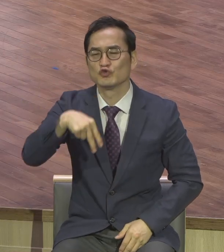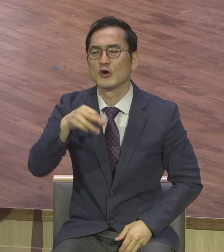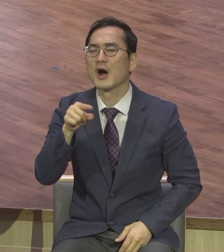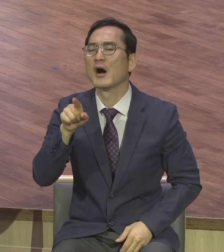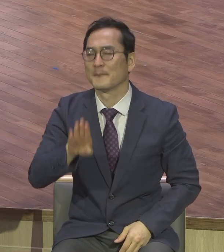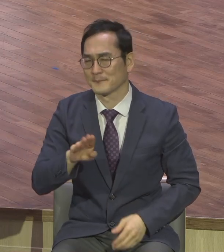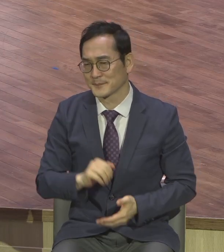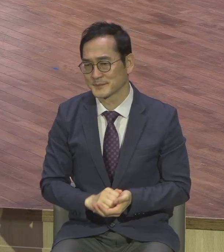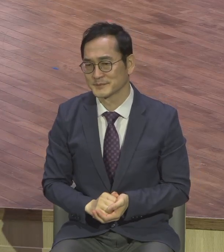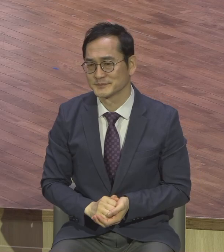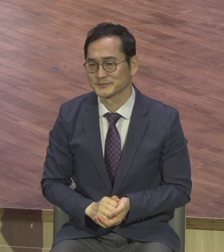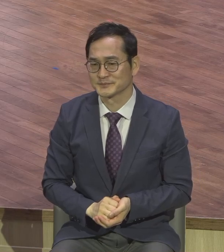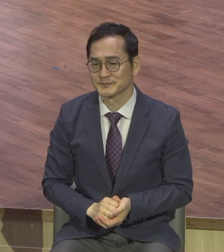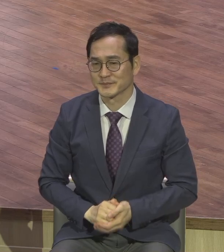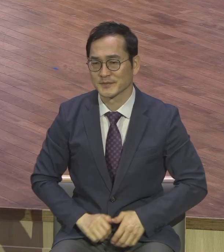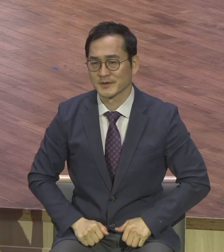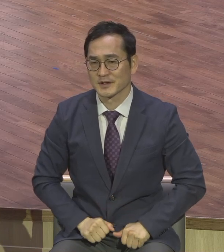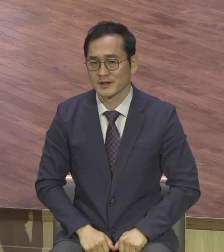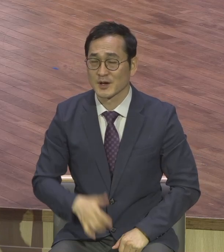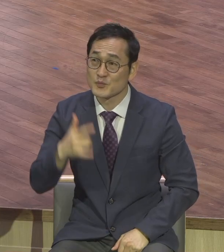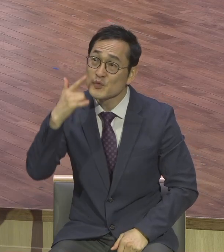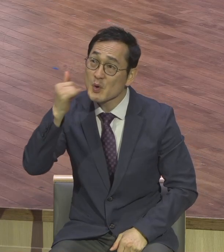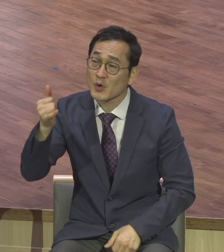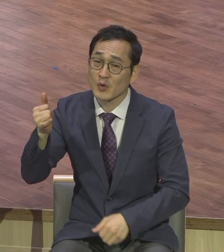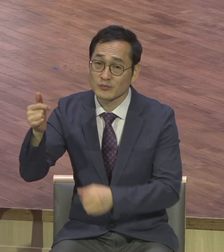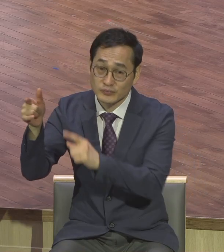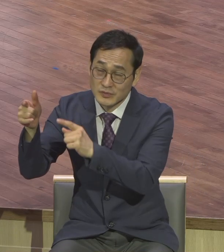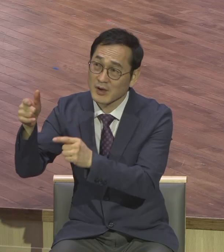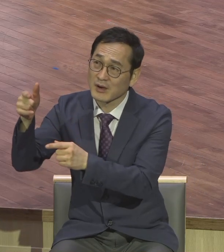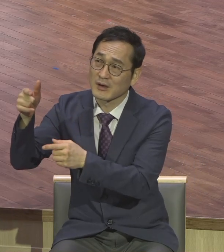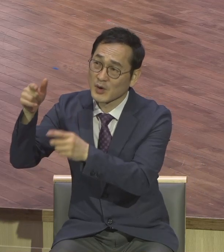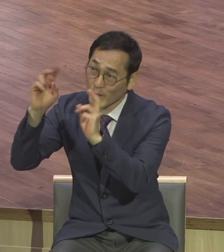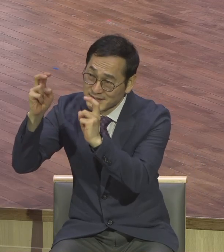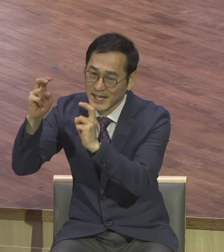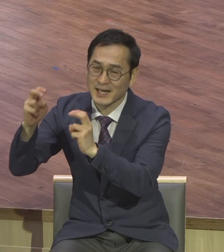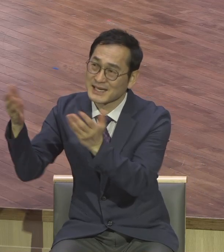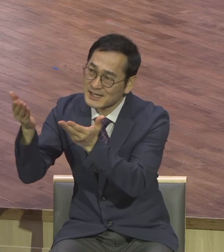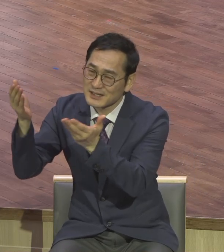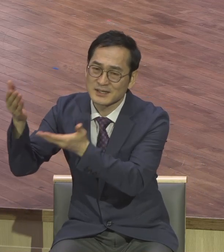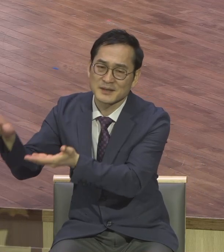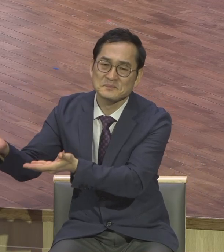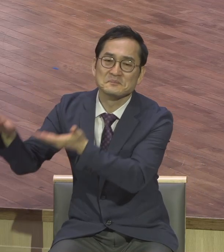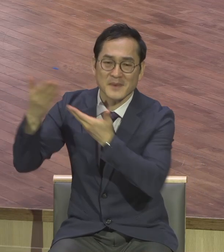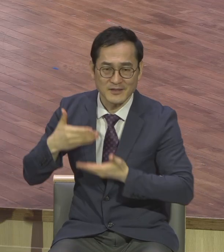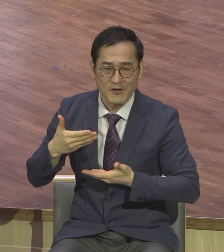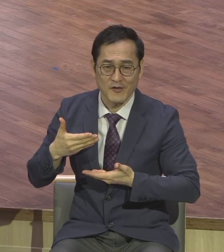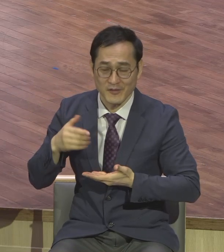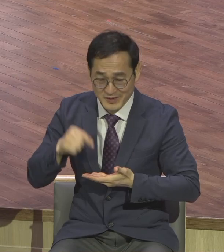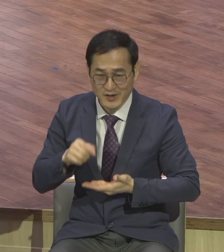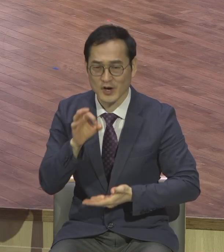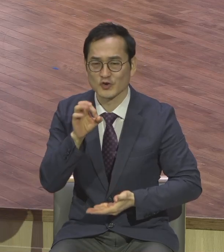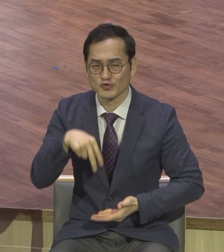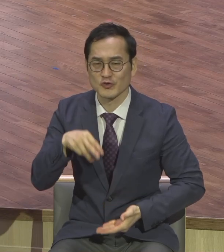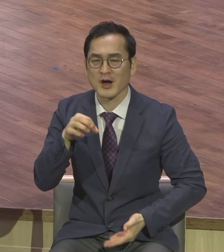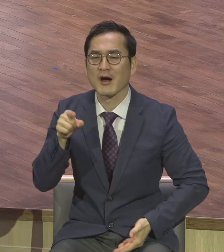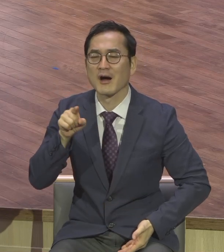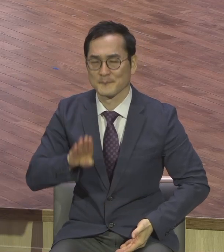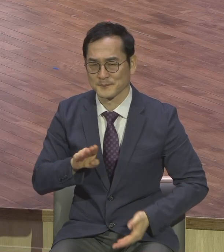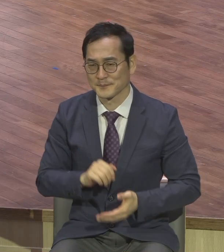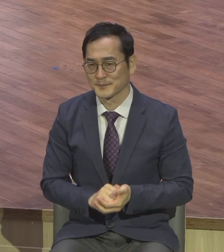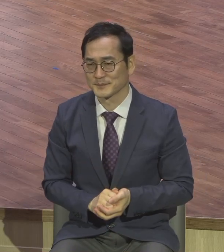자, 부모로부터 그렇게 물려받은 기업. 성경에서는 유업이 여러 가지 의미가 있는데